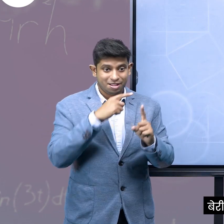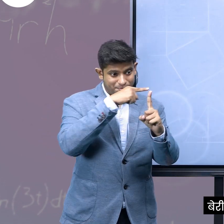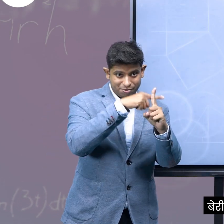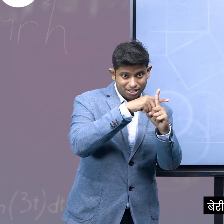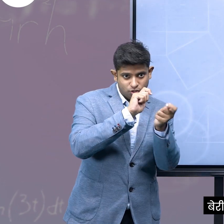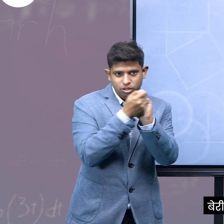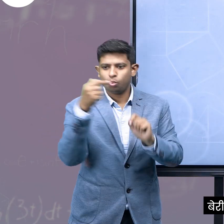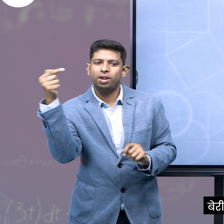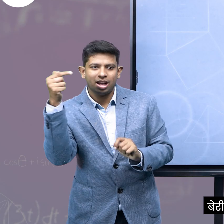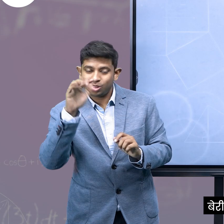बेरीज व्यस्त,